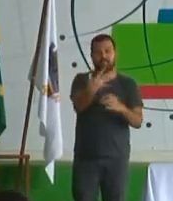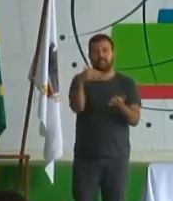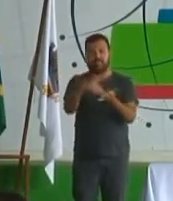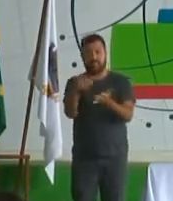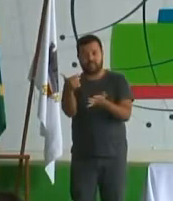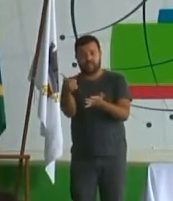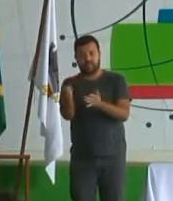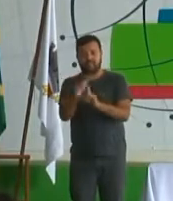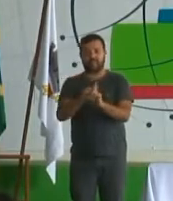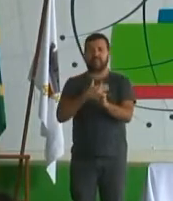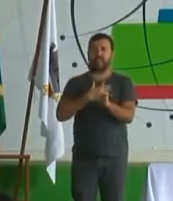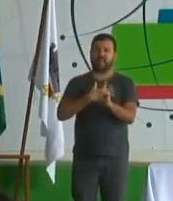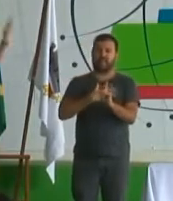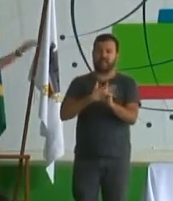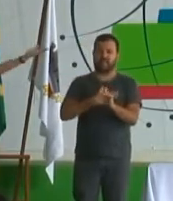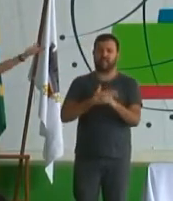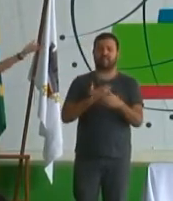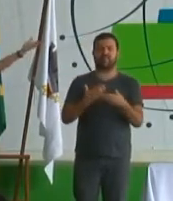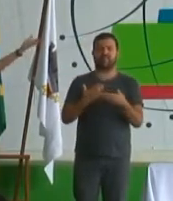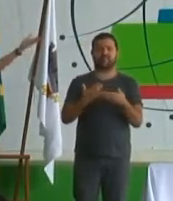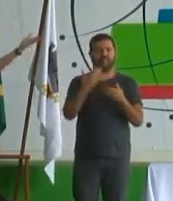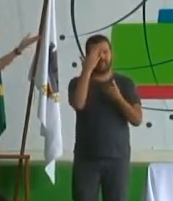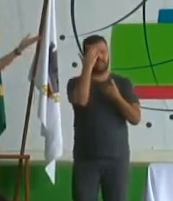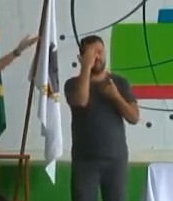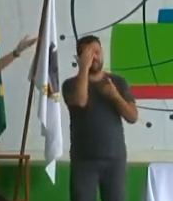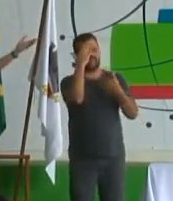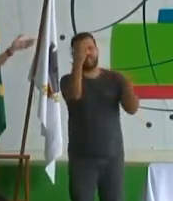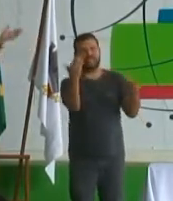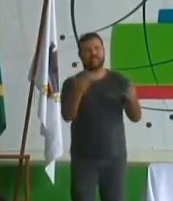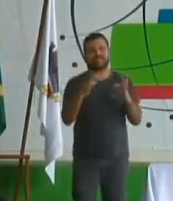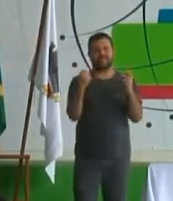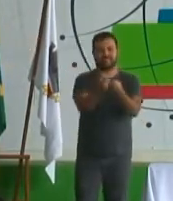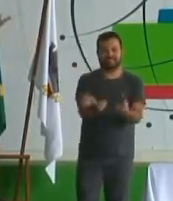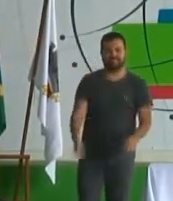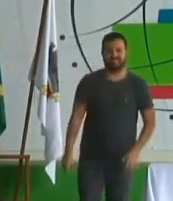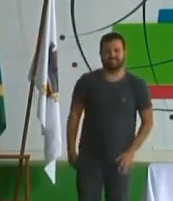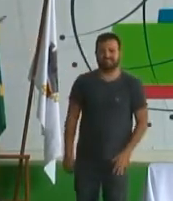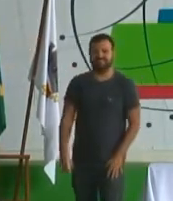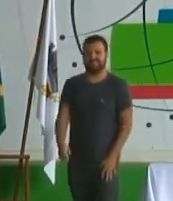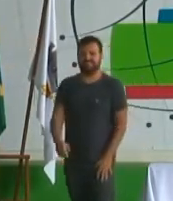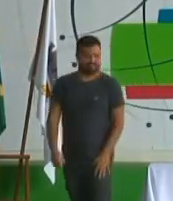16 de agosto. E obrigado a todos vocês.